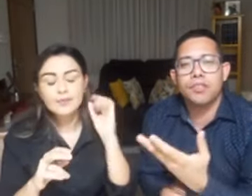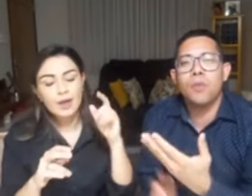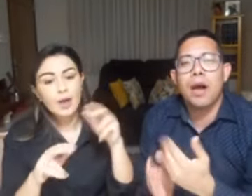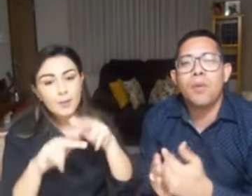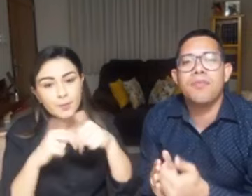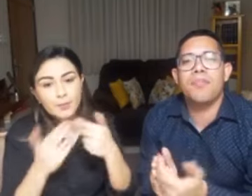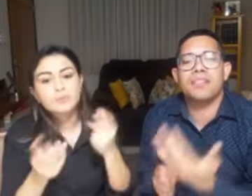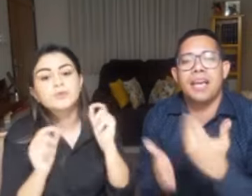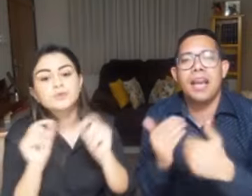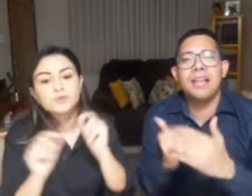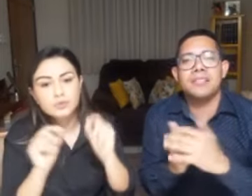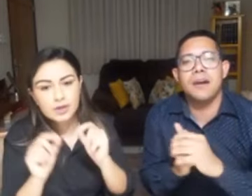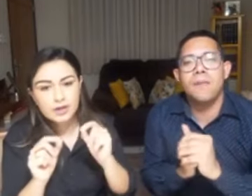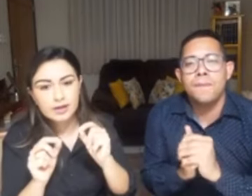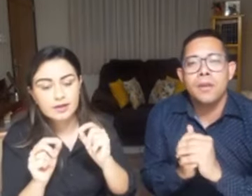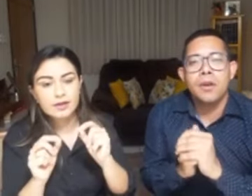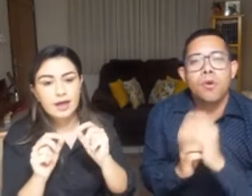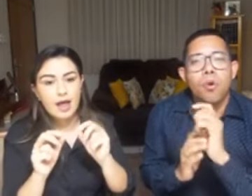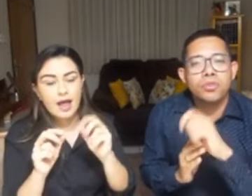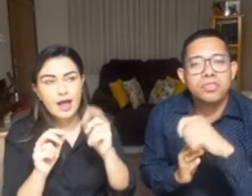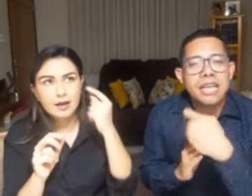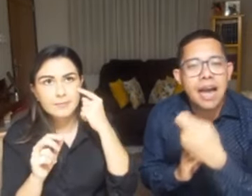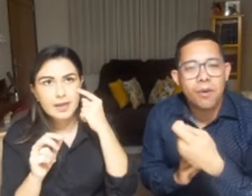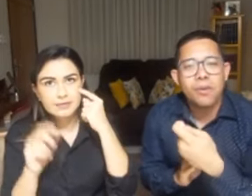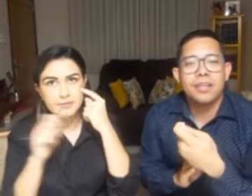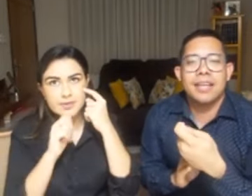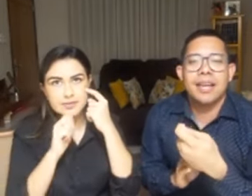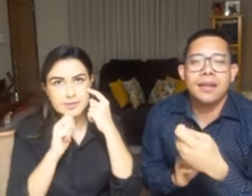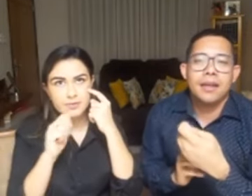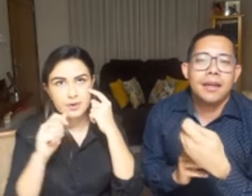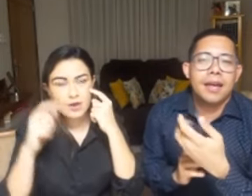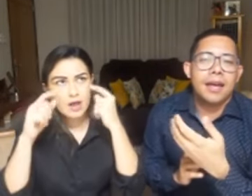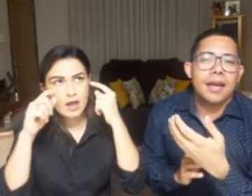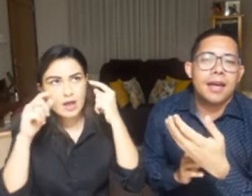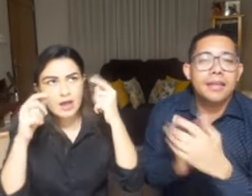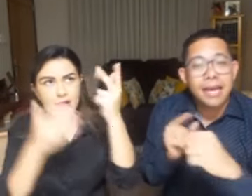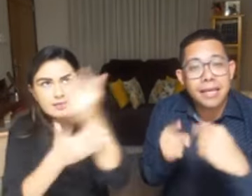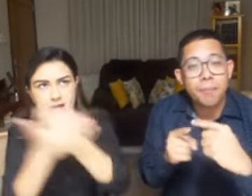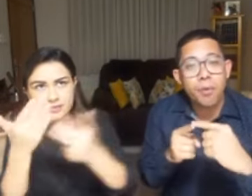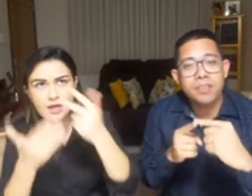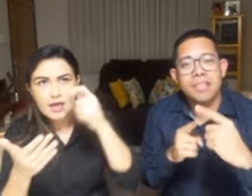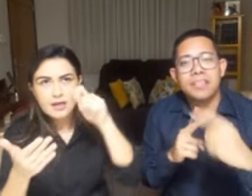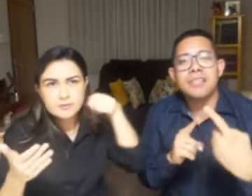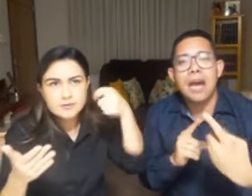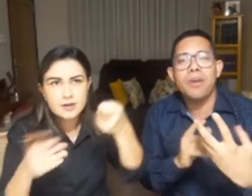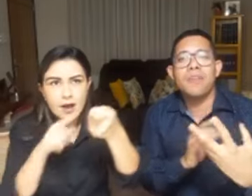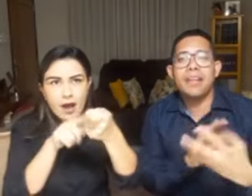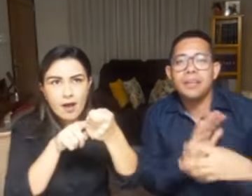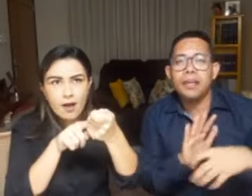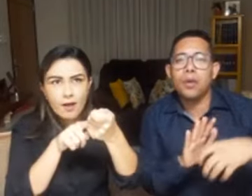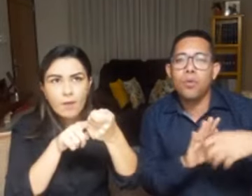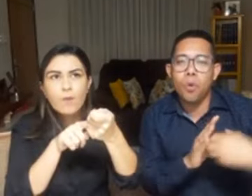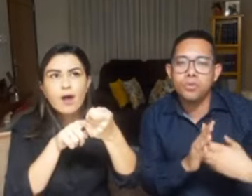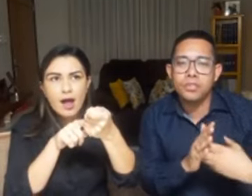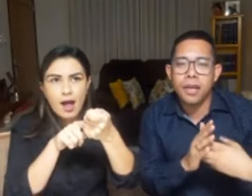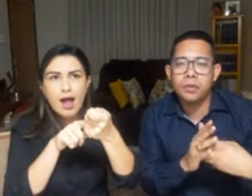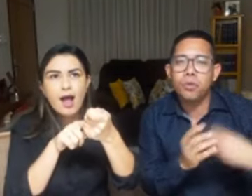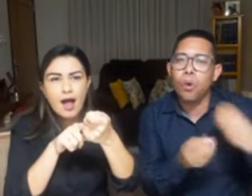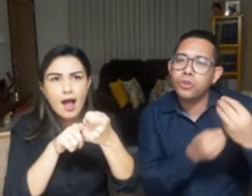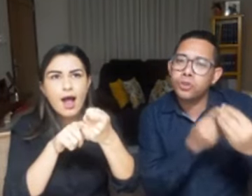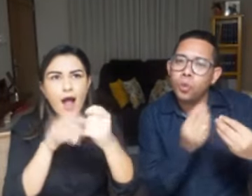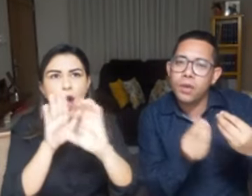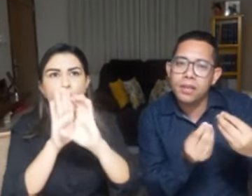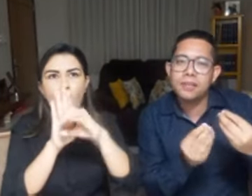maneira visual, ele vai fazer relação com um sinal, né? E aí depois desse sinal ele vai entender o